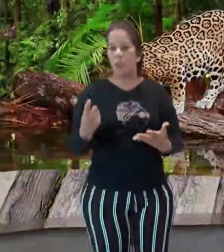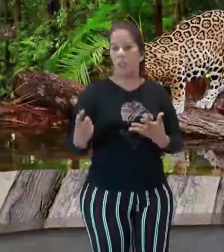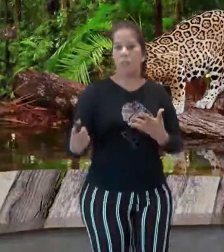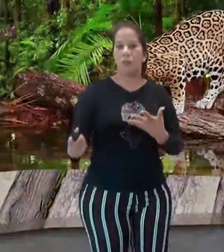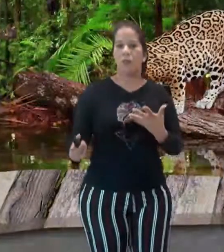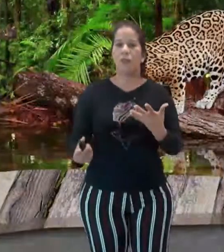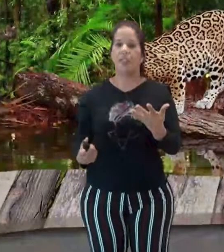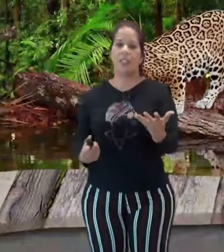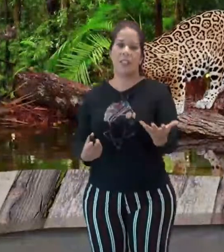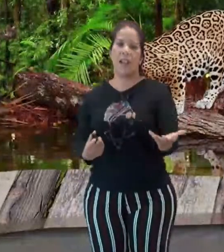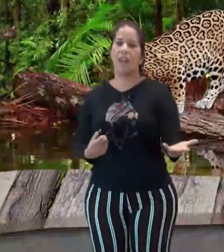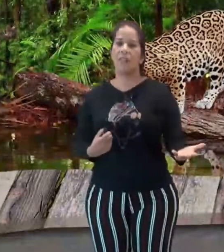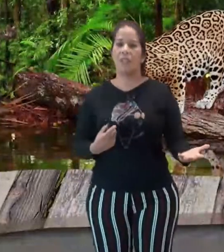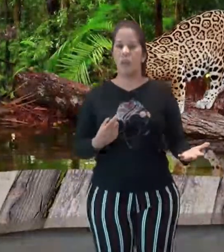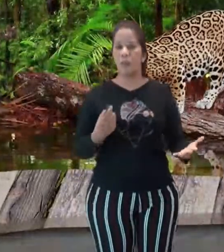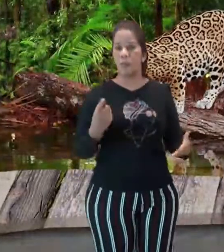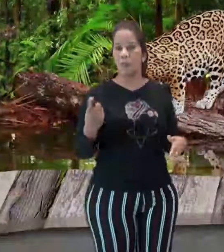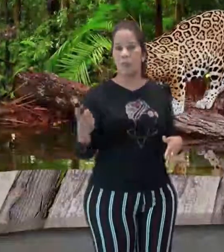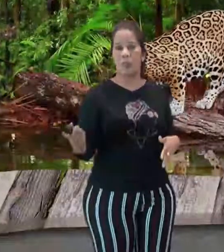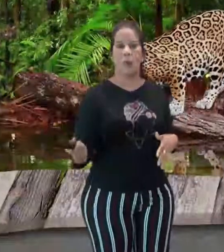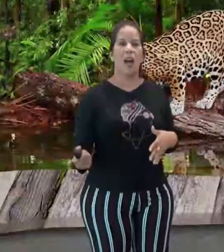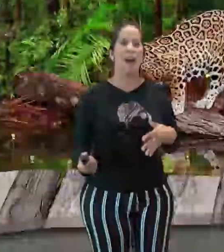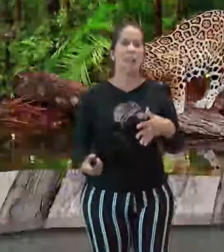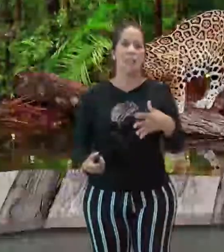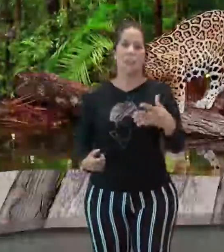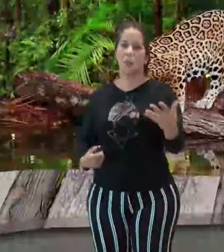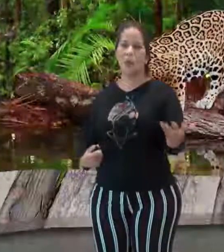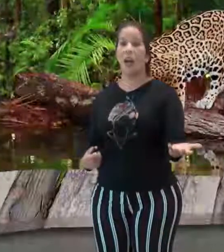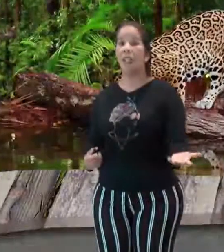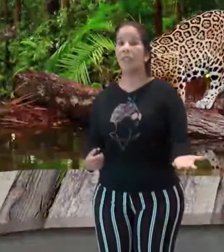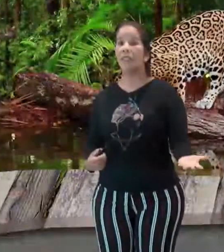vão acontecendo diferenciados na reprodução sexuada,